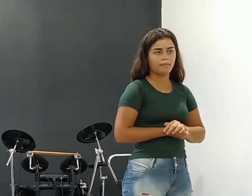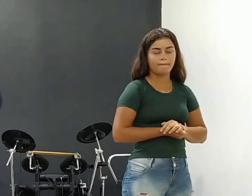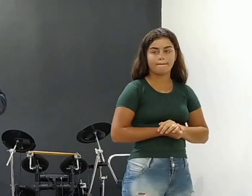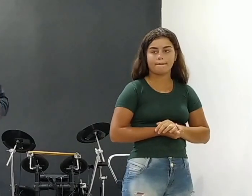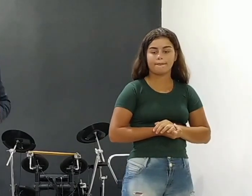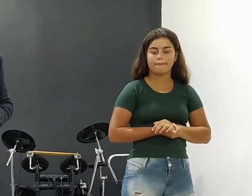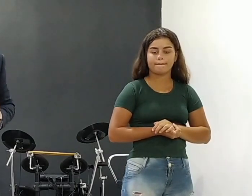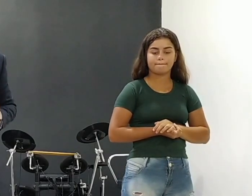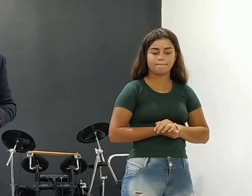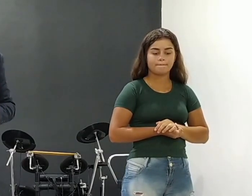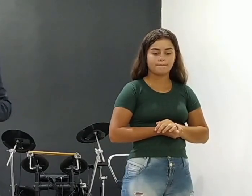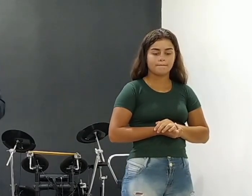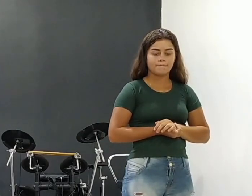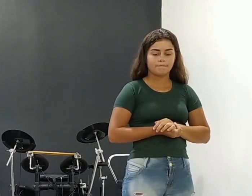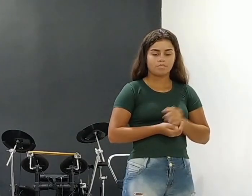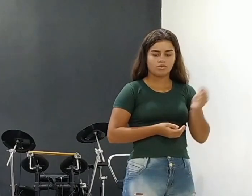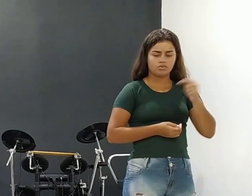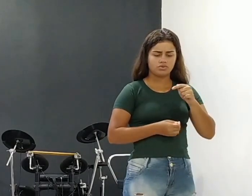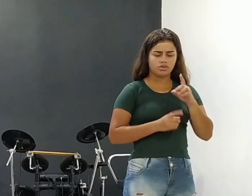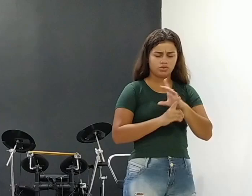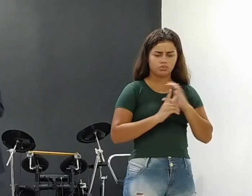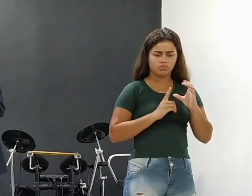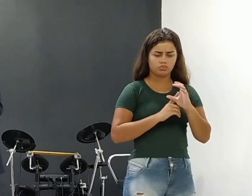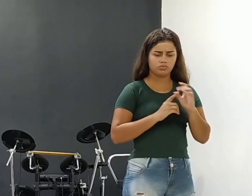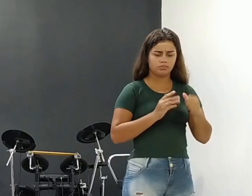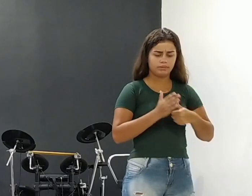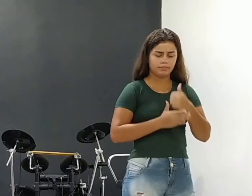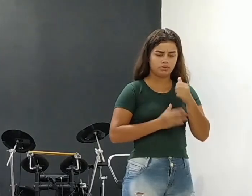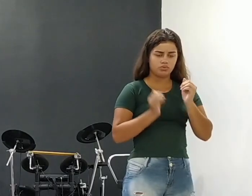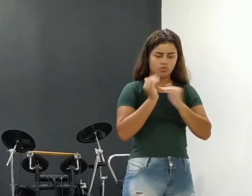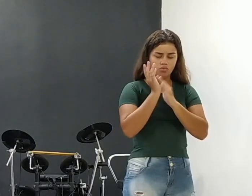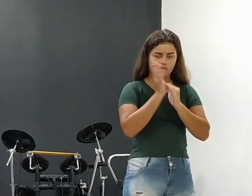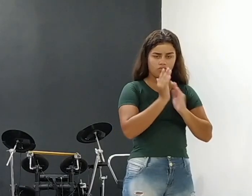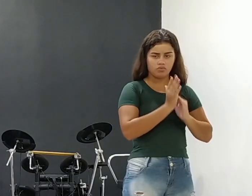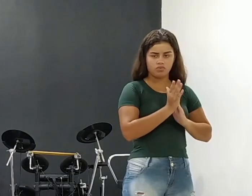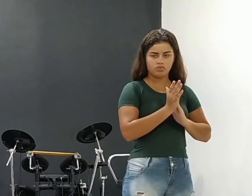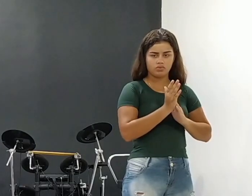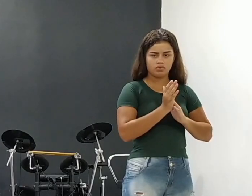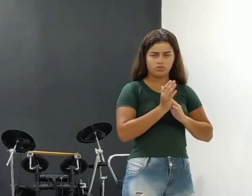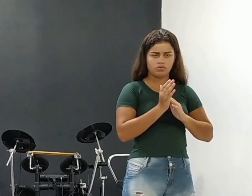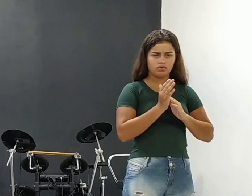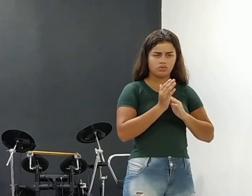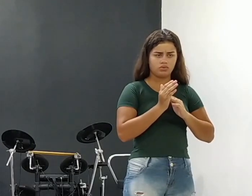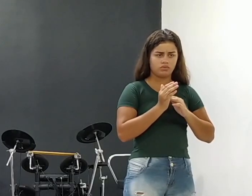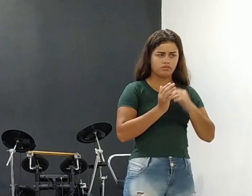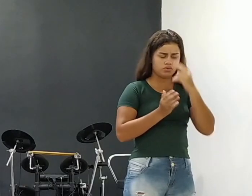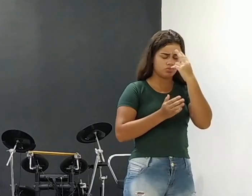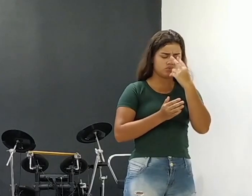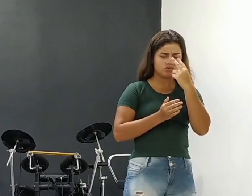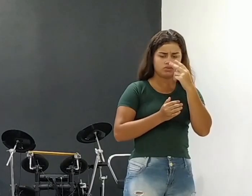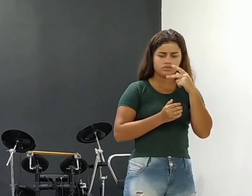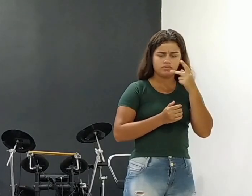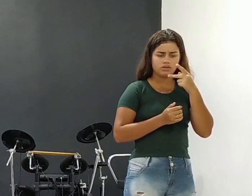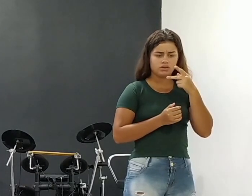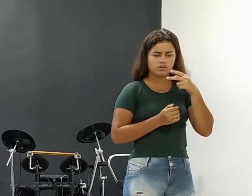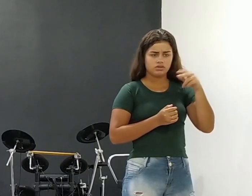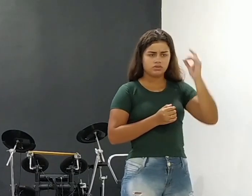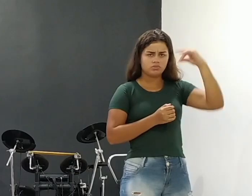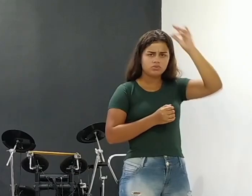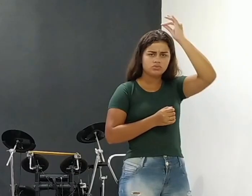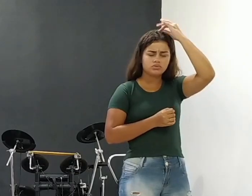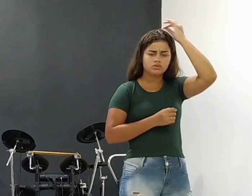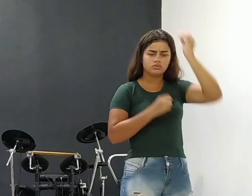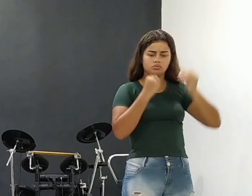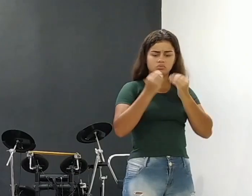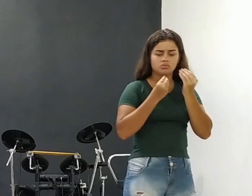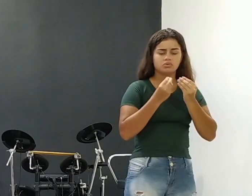Eu quando cheguei aqui no culto, irmãos, eu estava aqui no primeiro louvor, eu fechei os olhos e falei: Senhor, Espírito Santo de Deus, o que o Senhor quer falar nessa